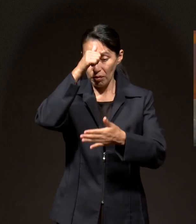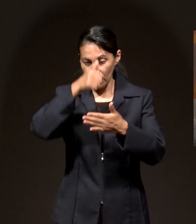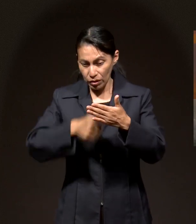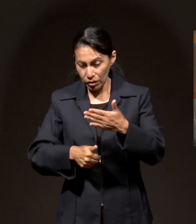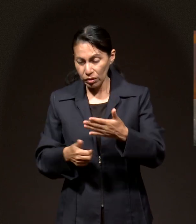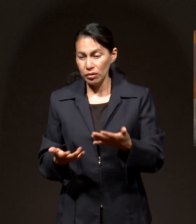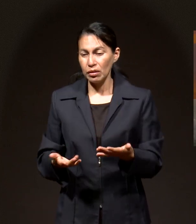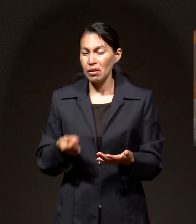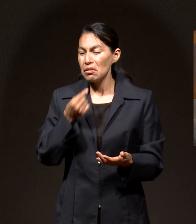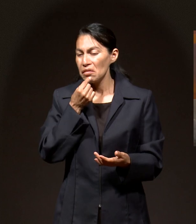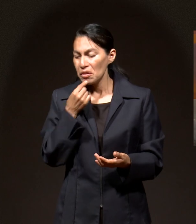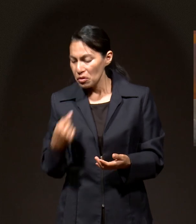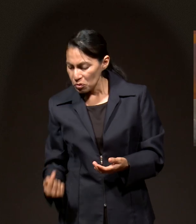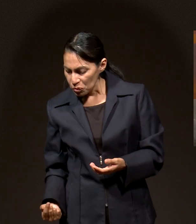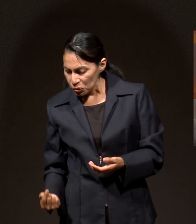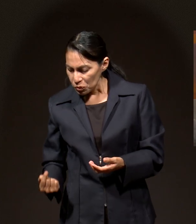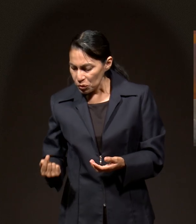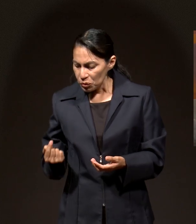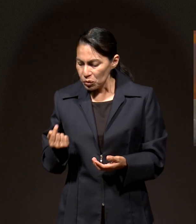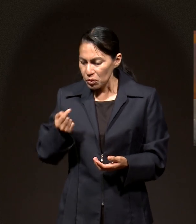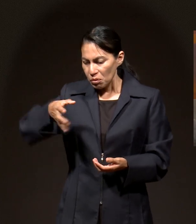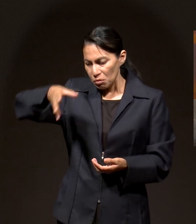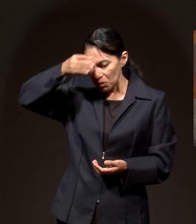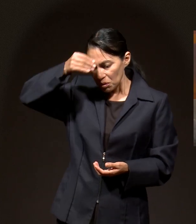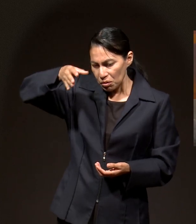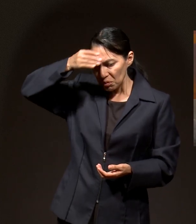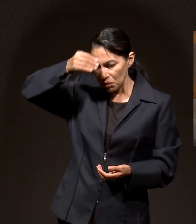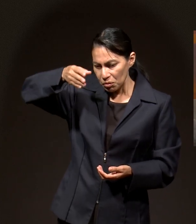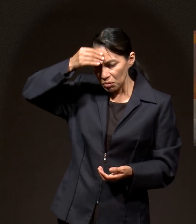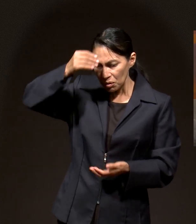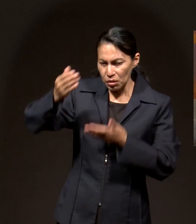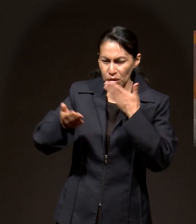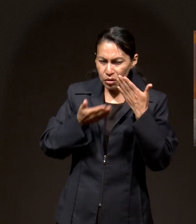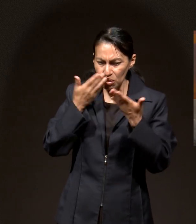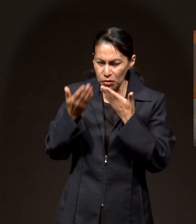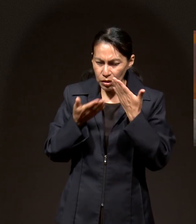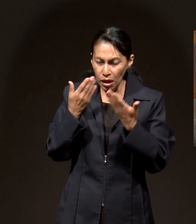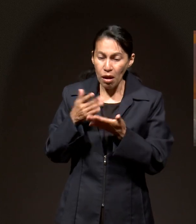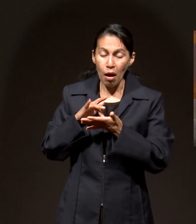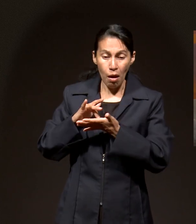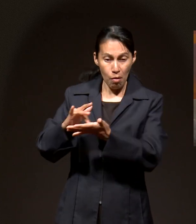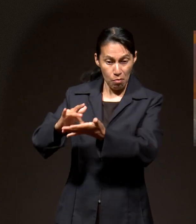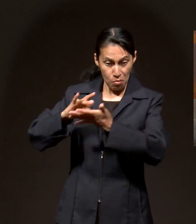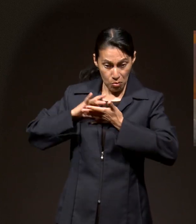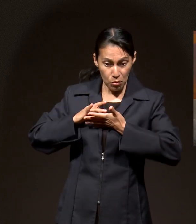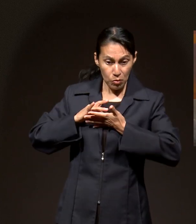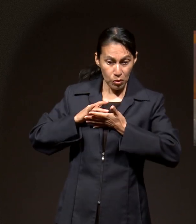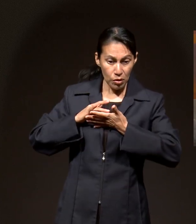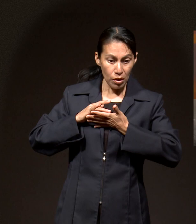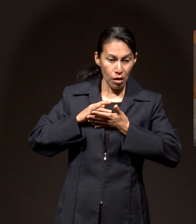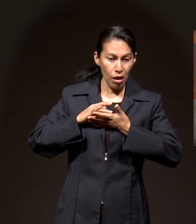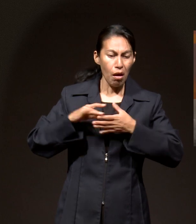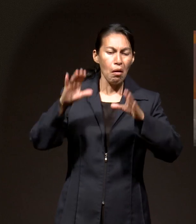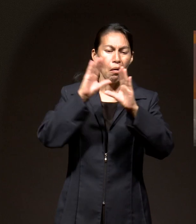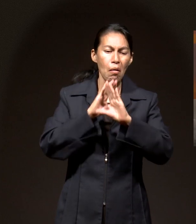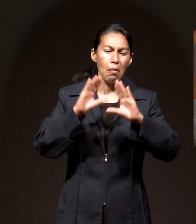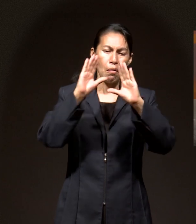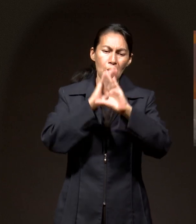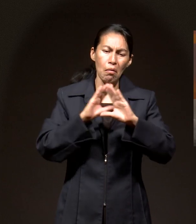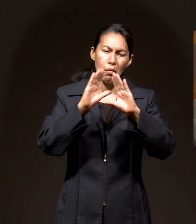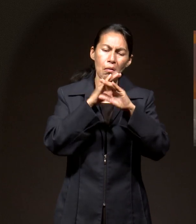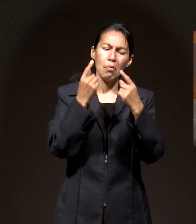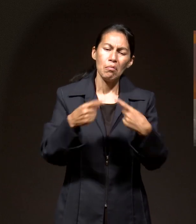tal, pues da las herramientas de poder apoyar en la música, hablar en público. Y